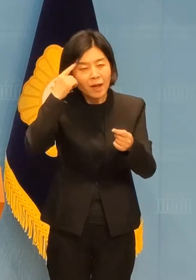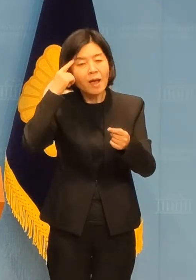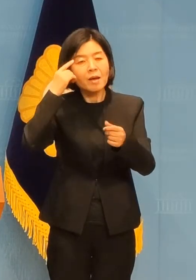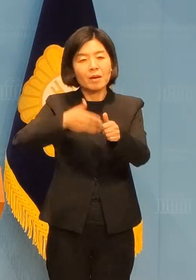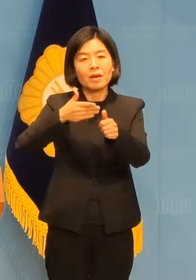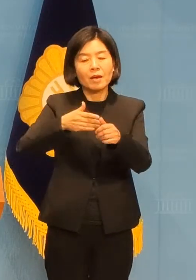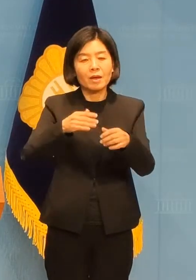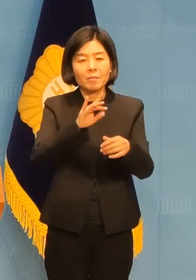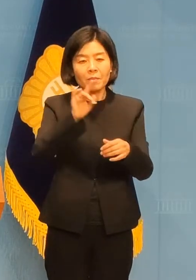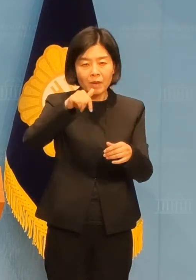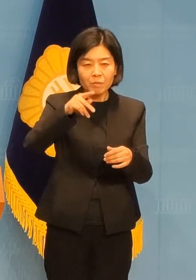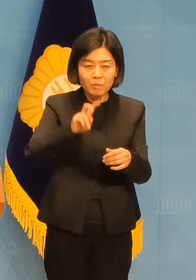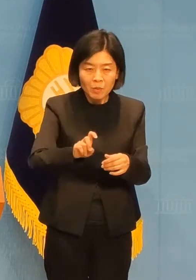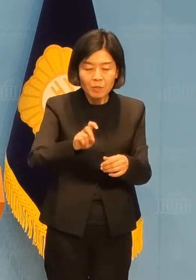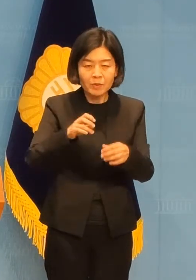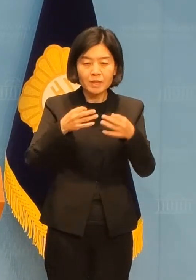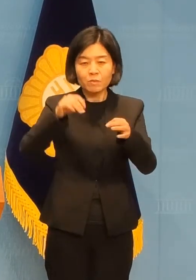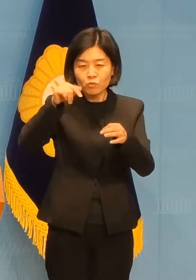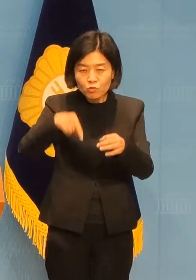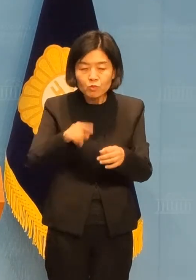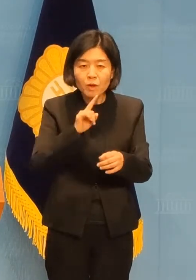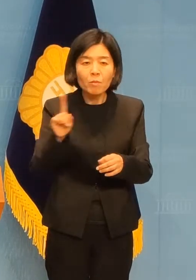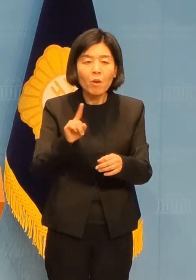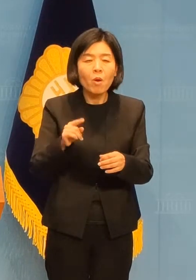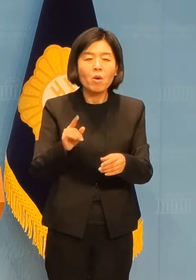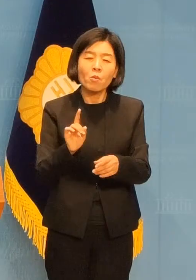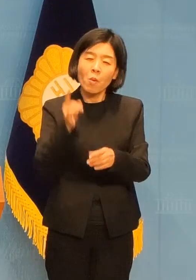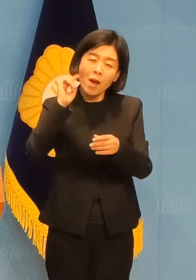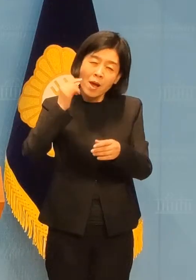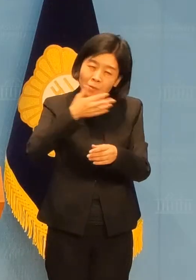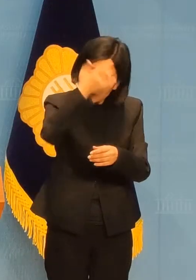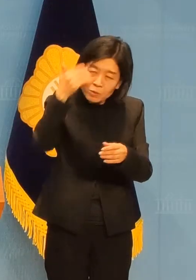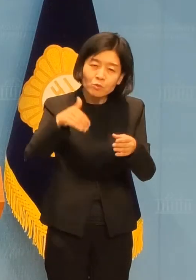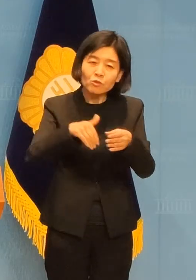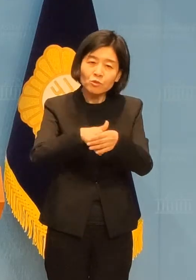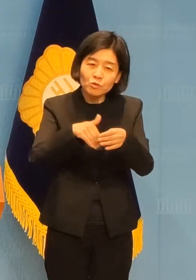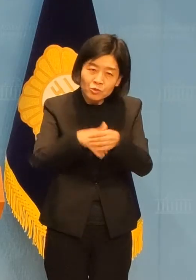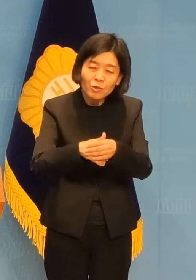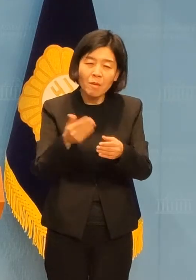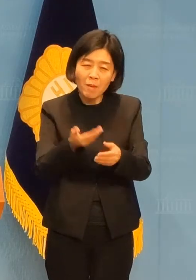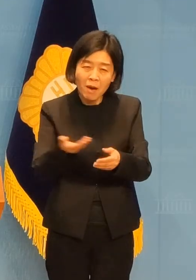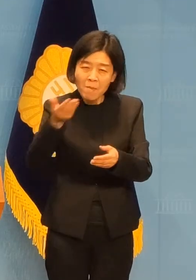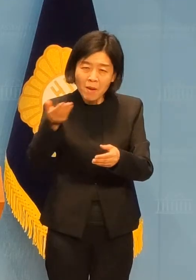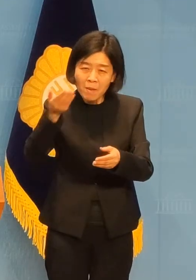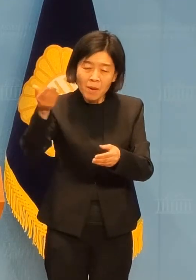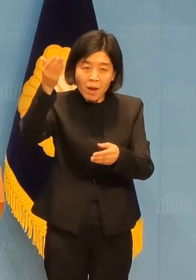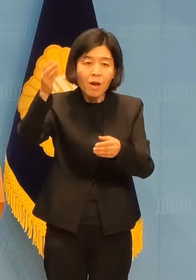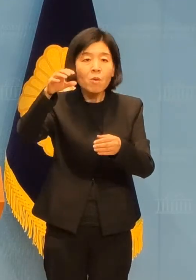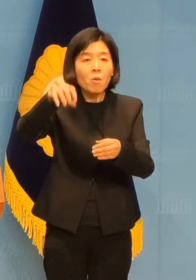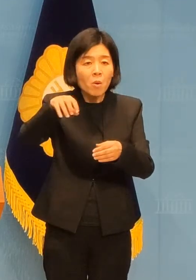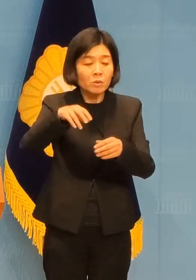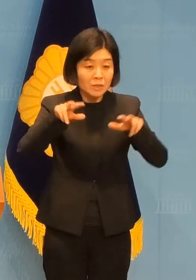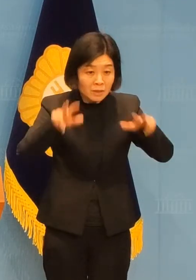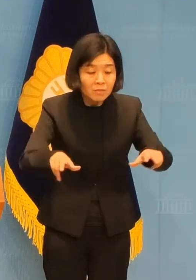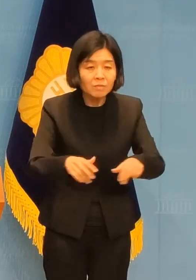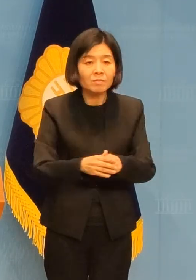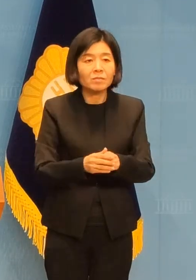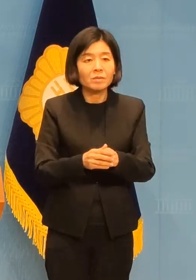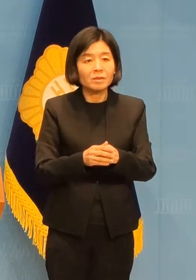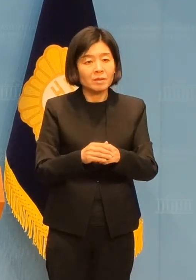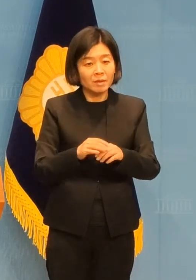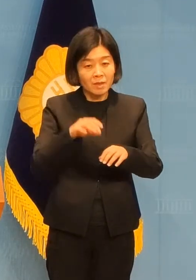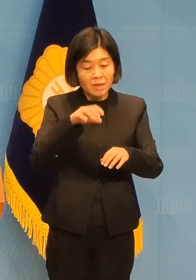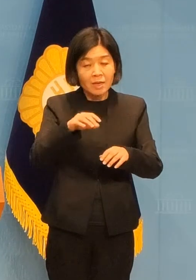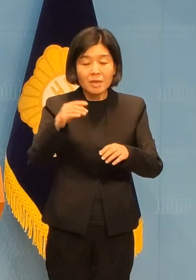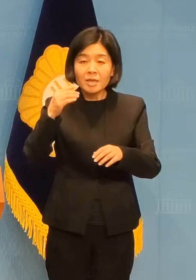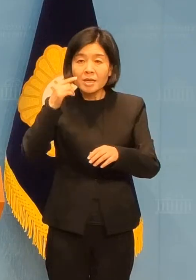이야기했던 높고 아름다운 문화 국가로 한 단계씩 올라가는 시대에 문화로 아름다워야 할 장소를 참전국 감사에